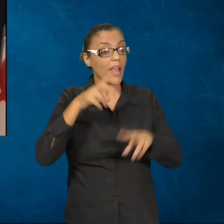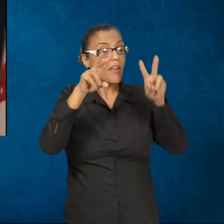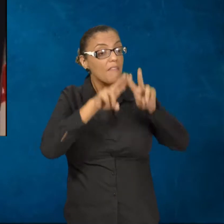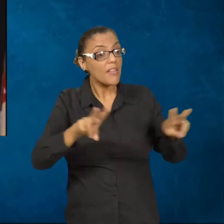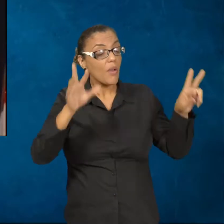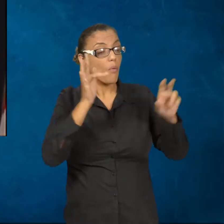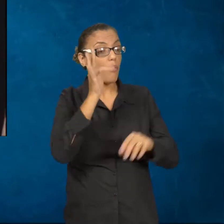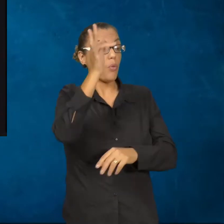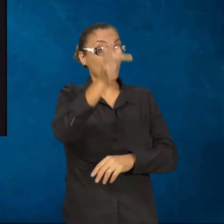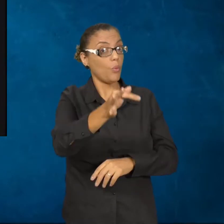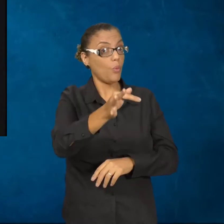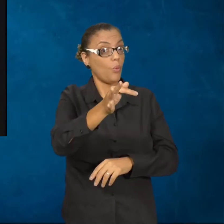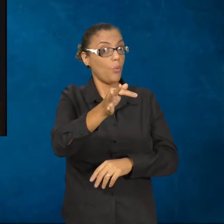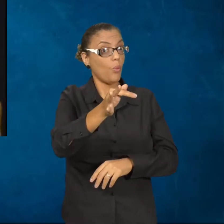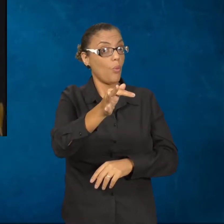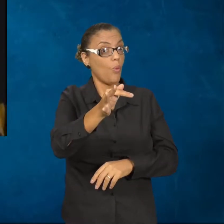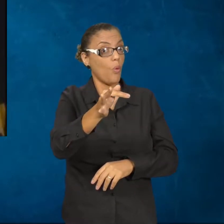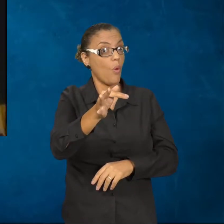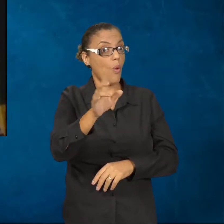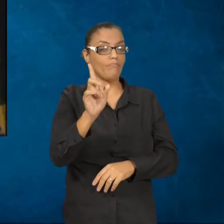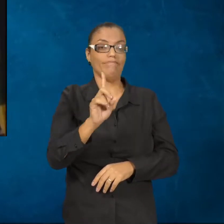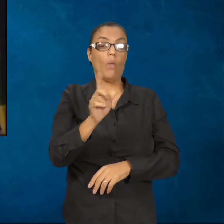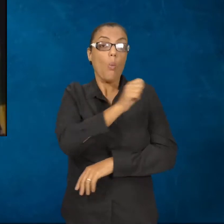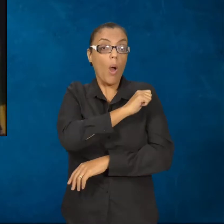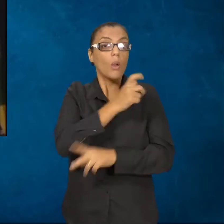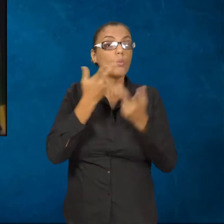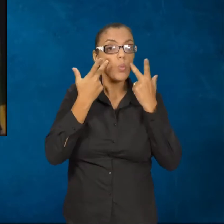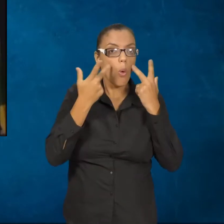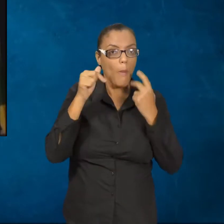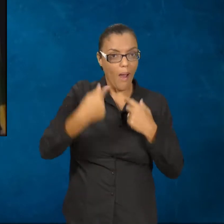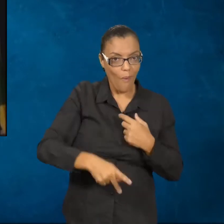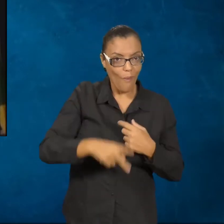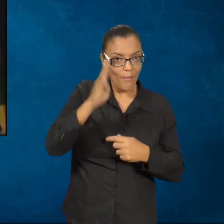Mãe, me acorda meia hora mais cedo.